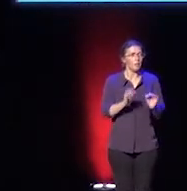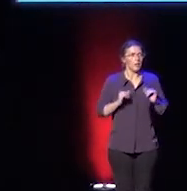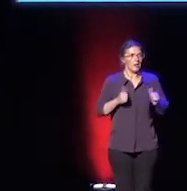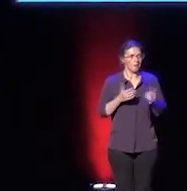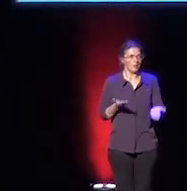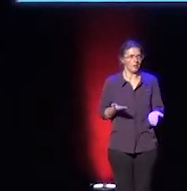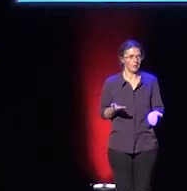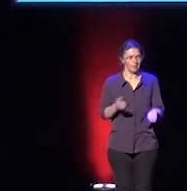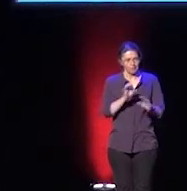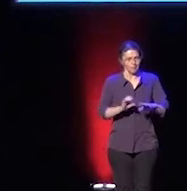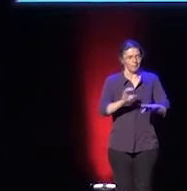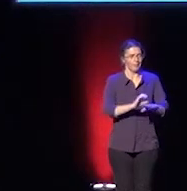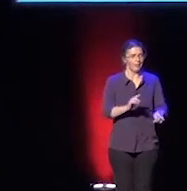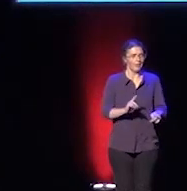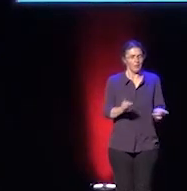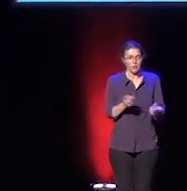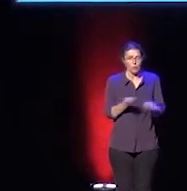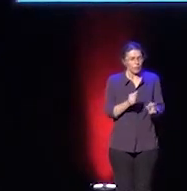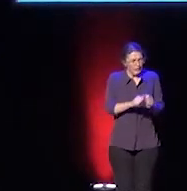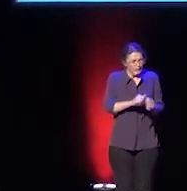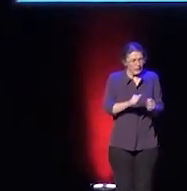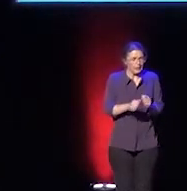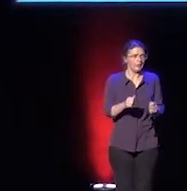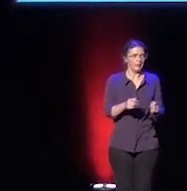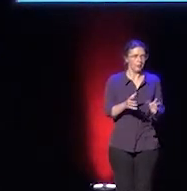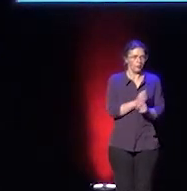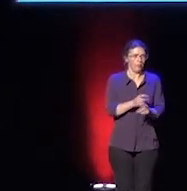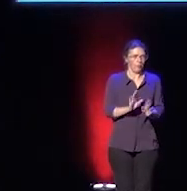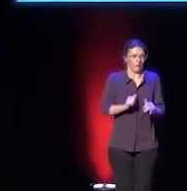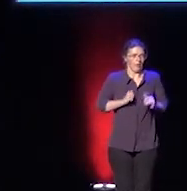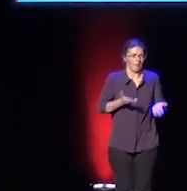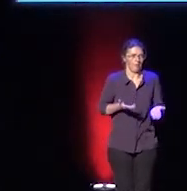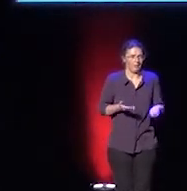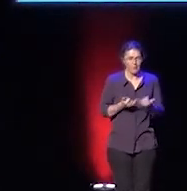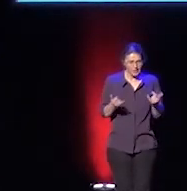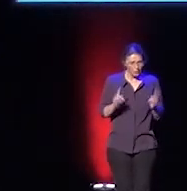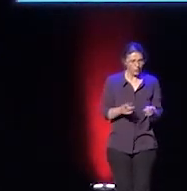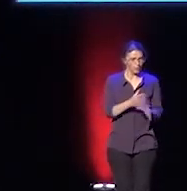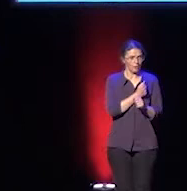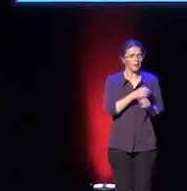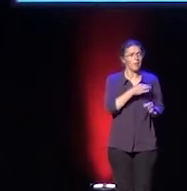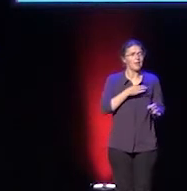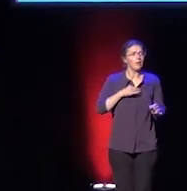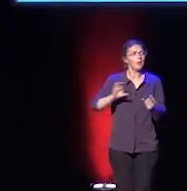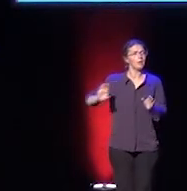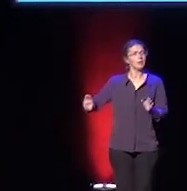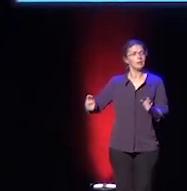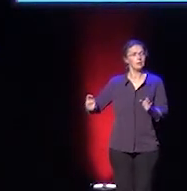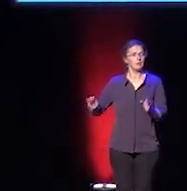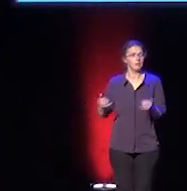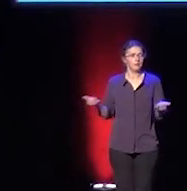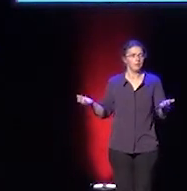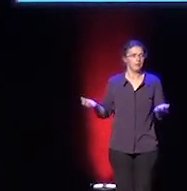braucht, der so schon nicht über die Runden kommt, wie soll der privat zurücklegen, vorsorgen